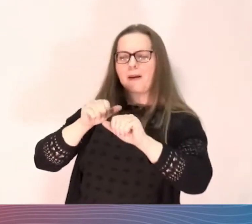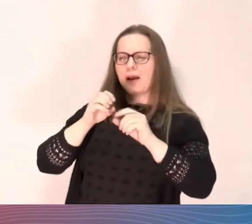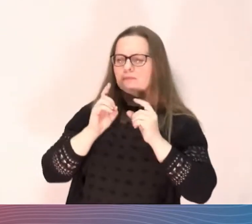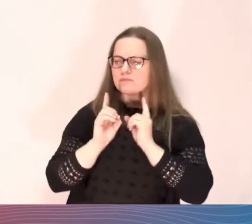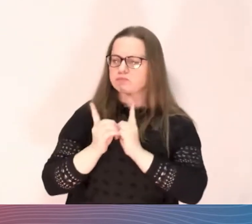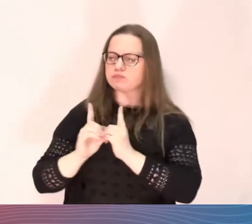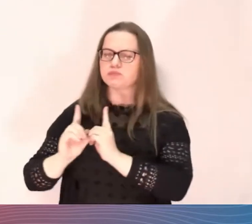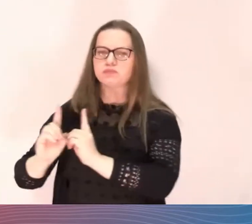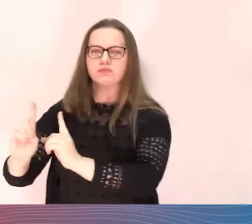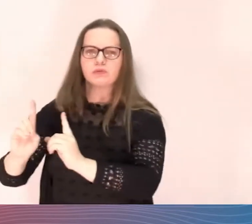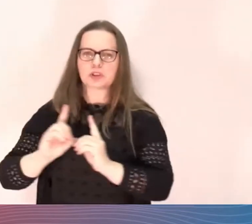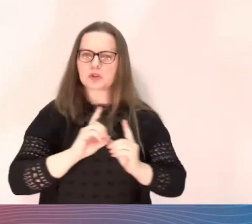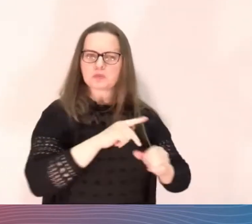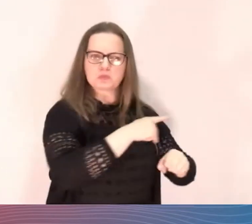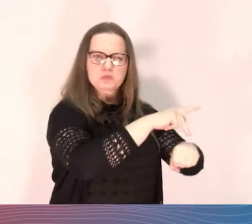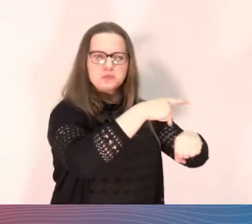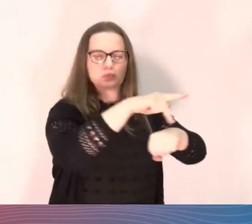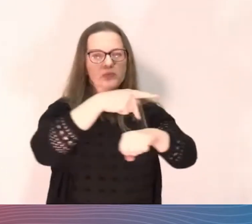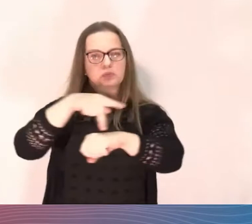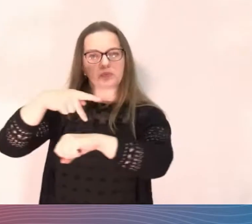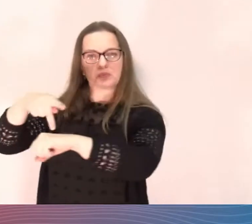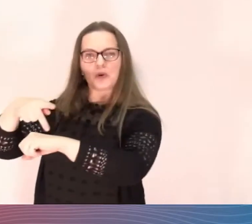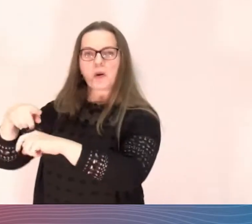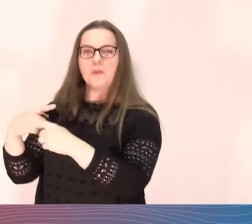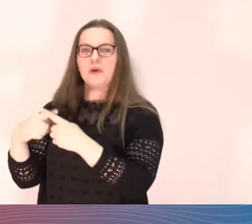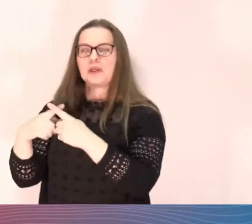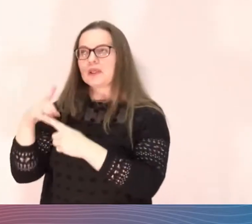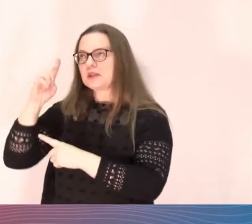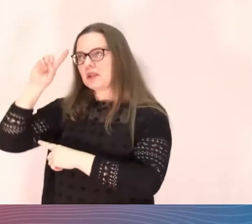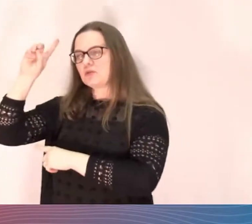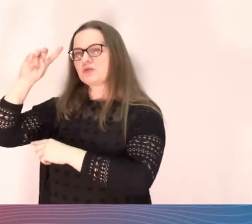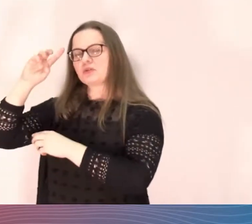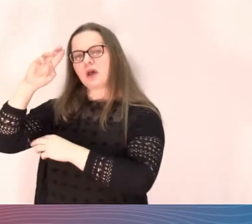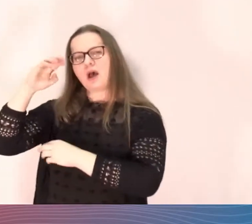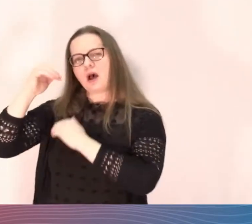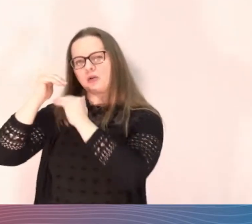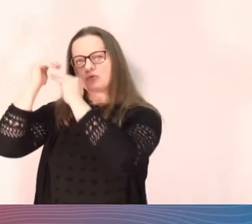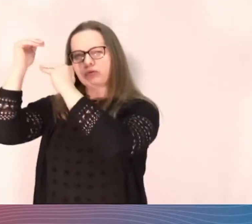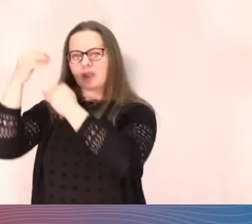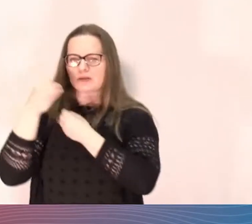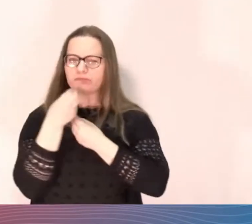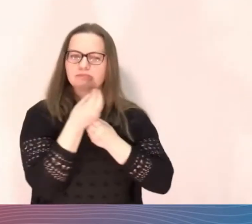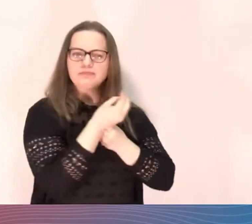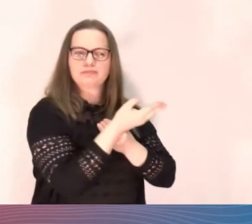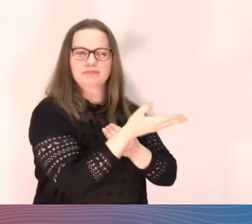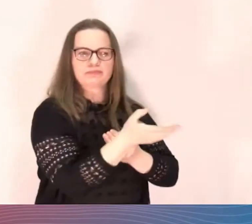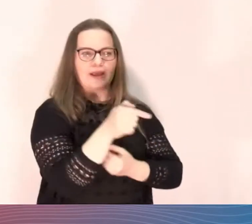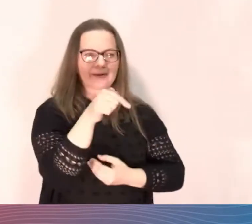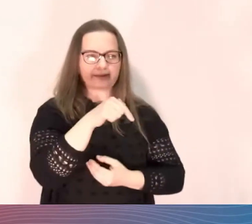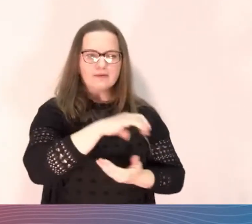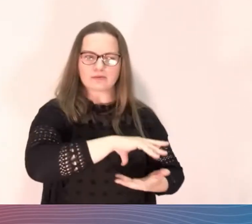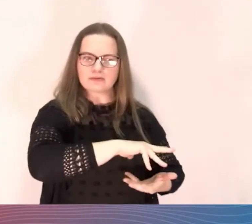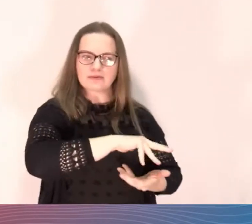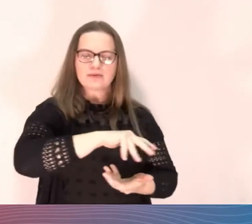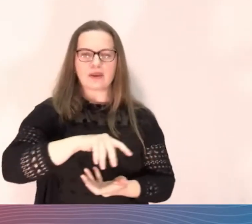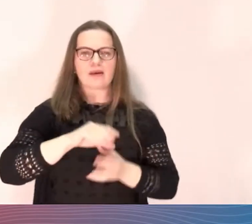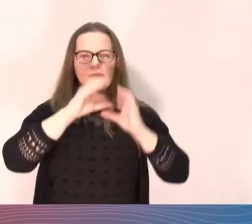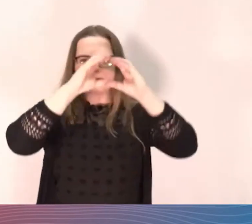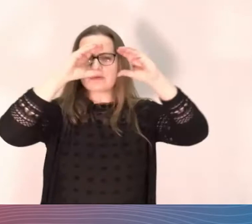terra. E nós respondemos a